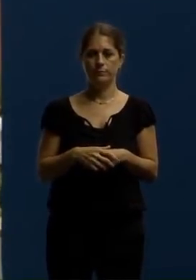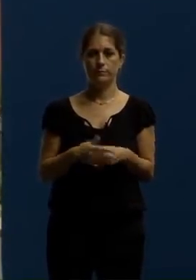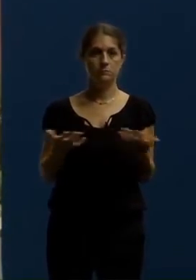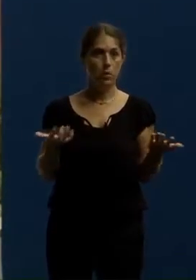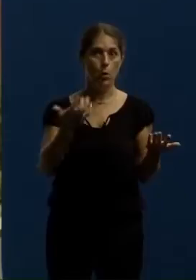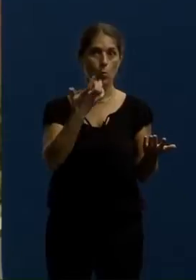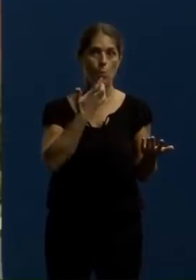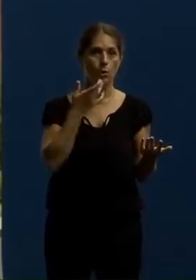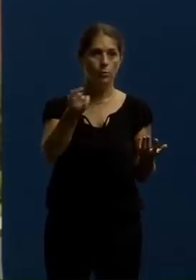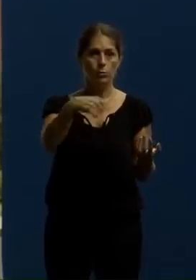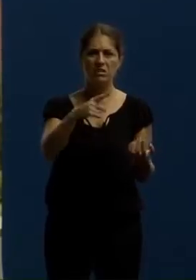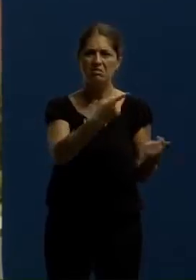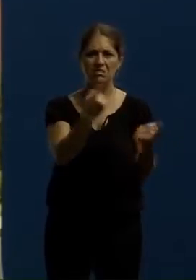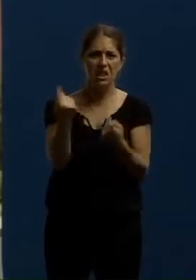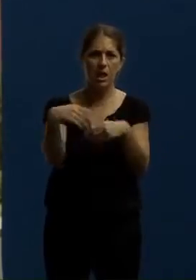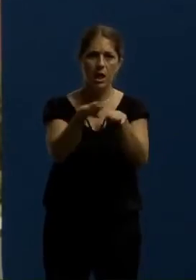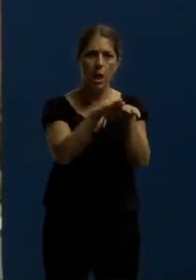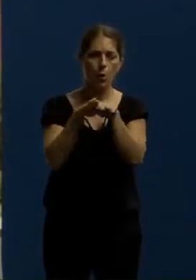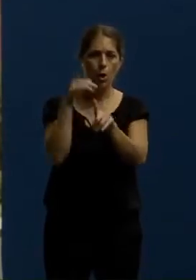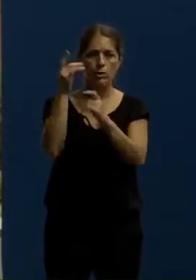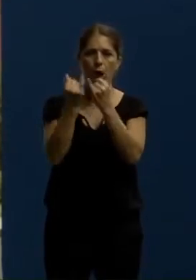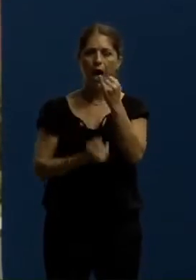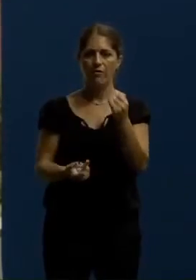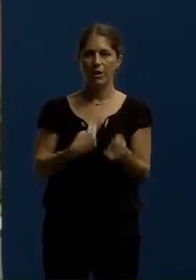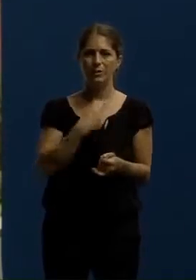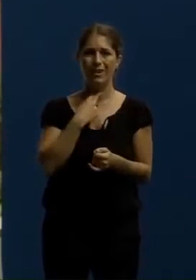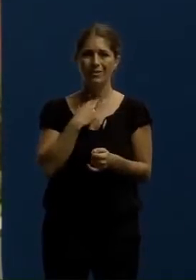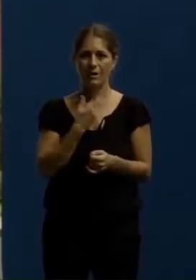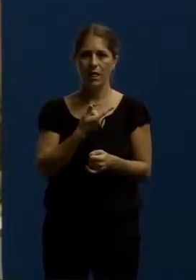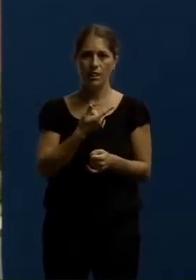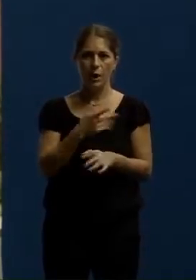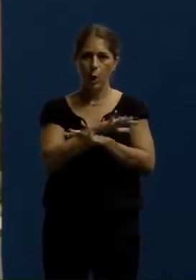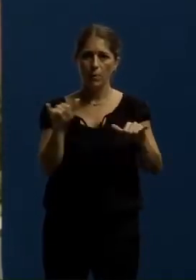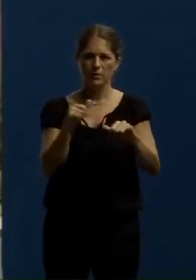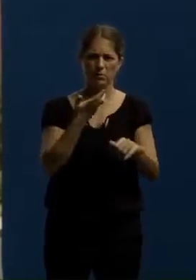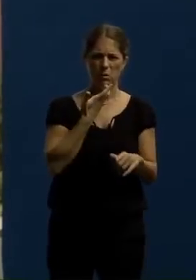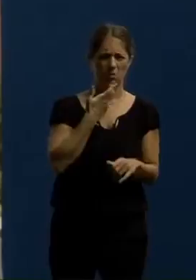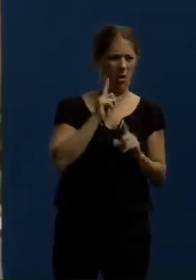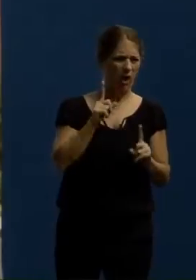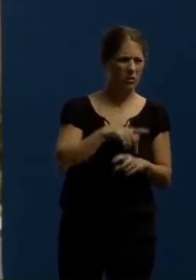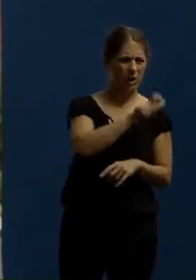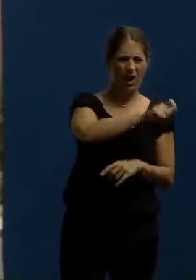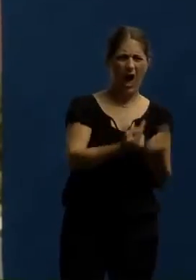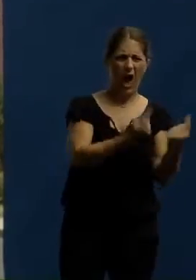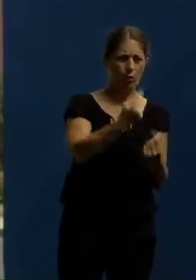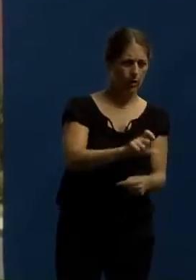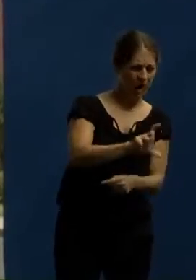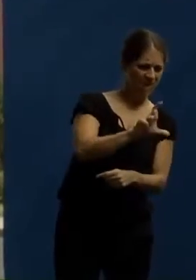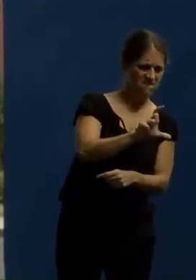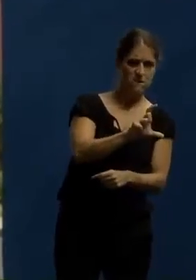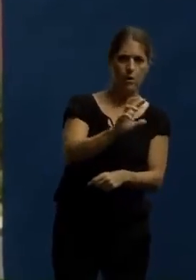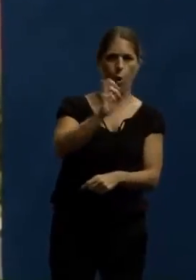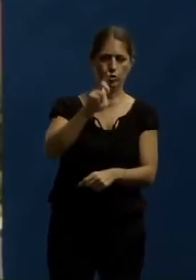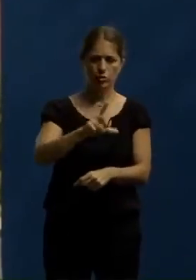Se todo o mundo ten as mesmas necesidades para saciar a súa sede, como é que uns teñen o vaso cheo, outros mediado e outros case non teñen